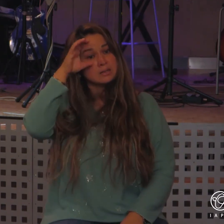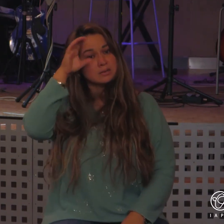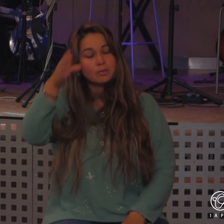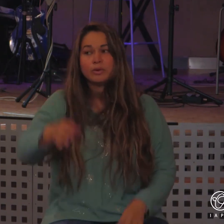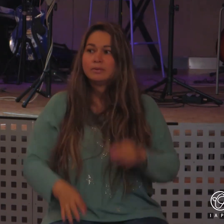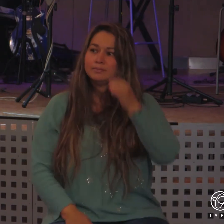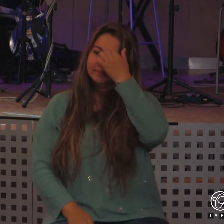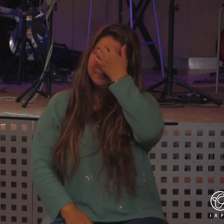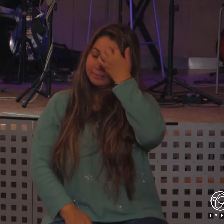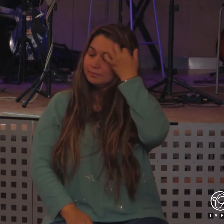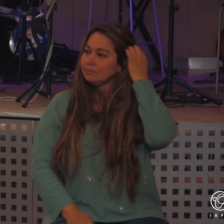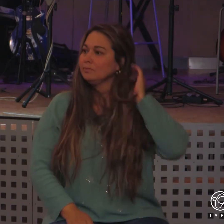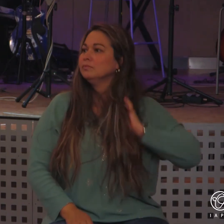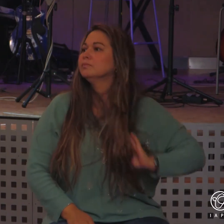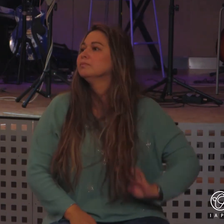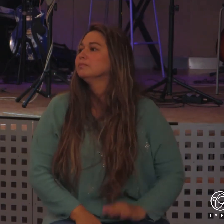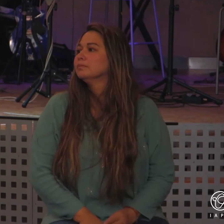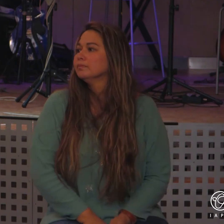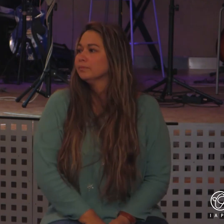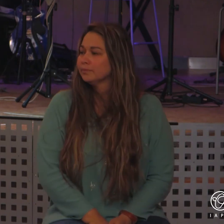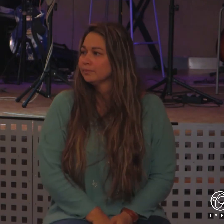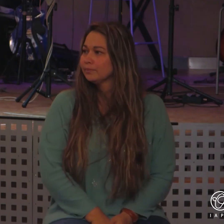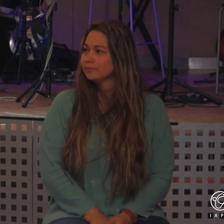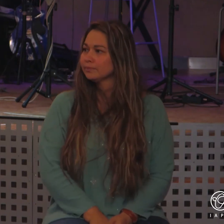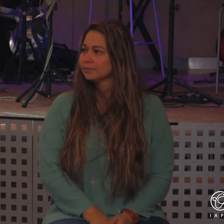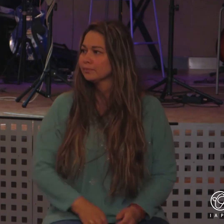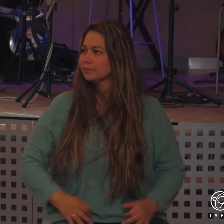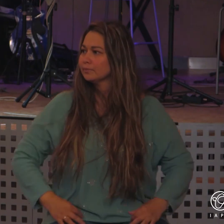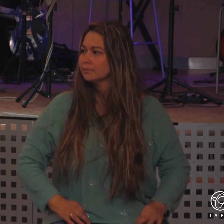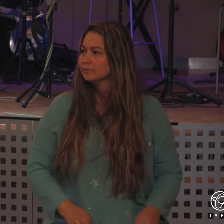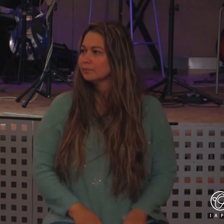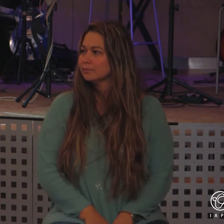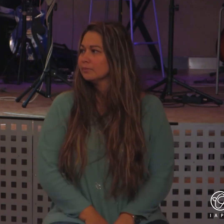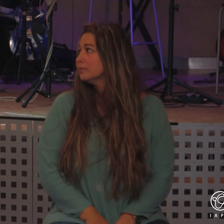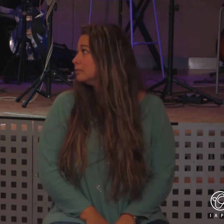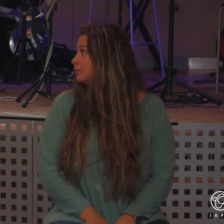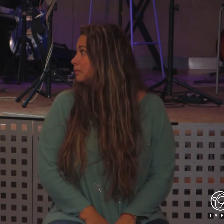Voy a ceñirme solamente a los textos